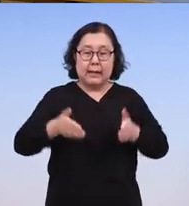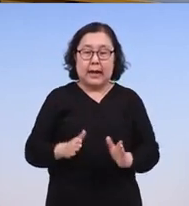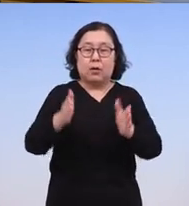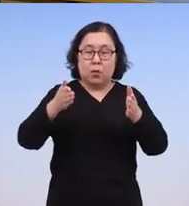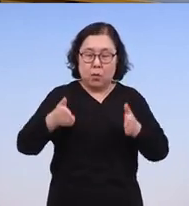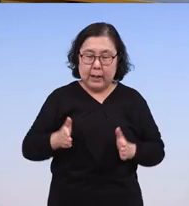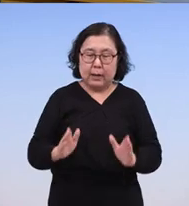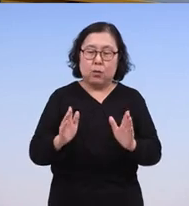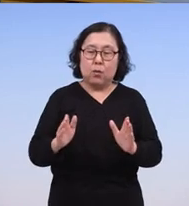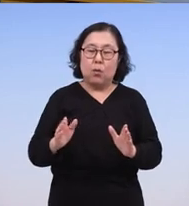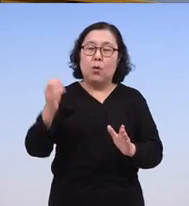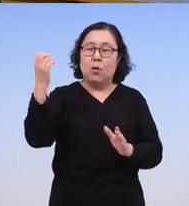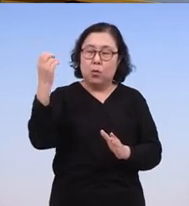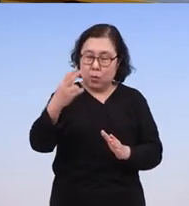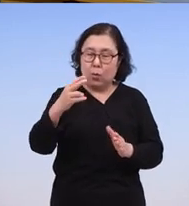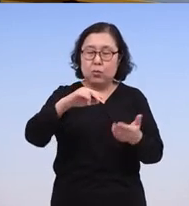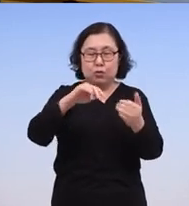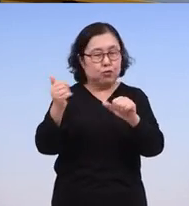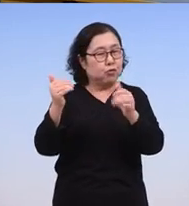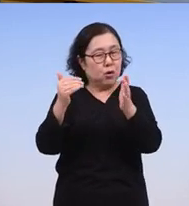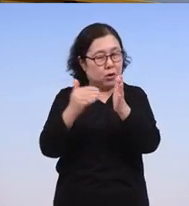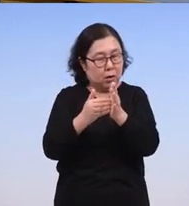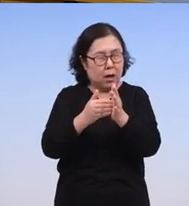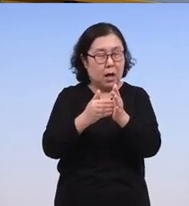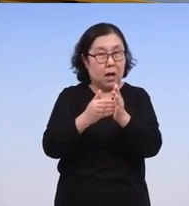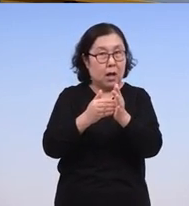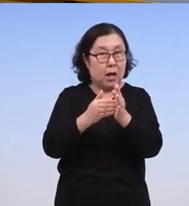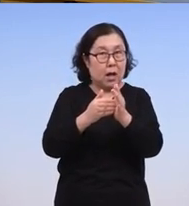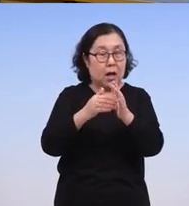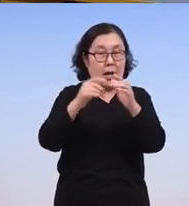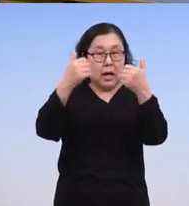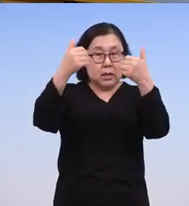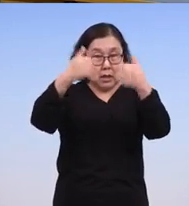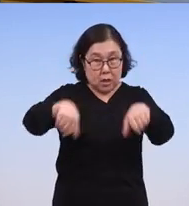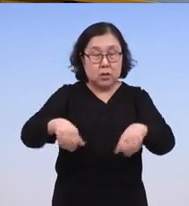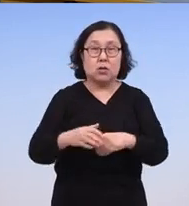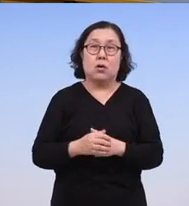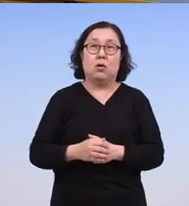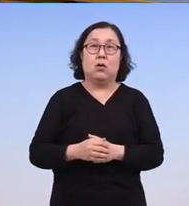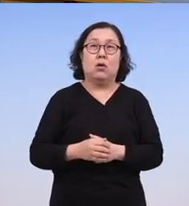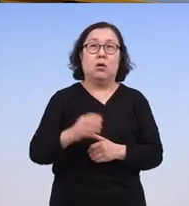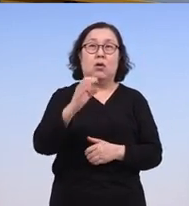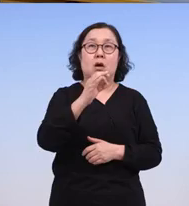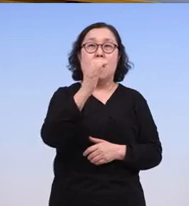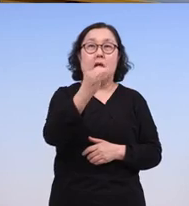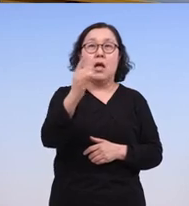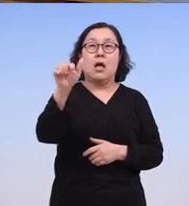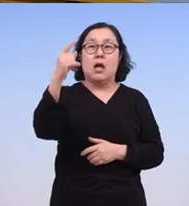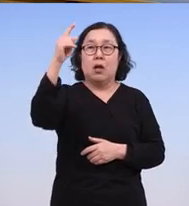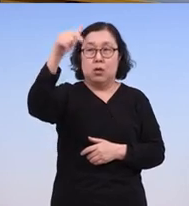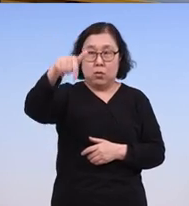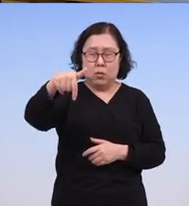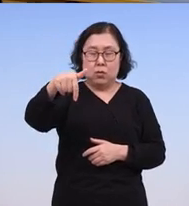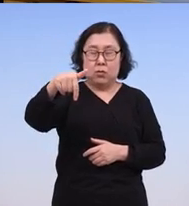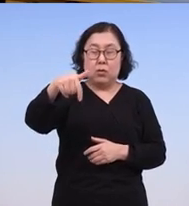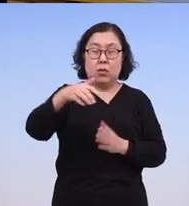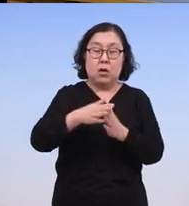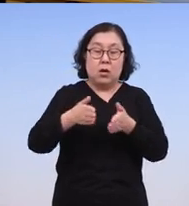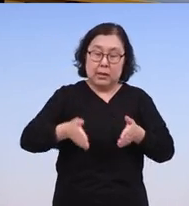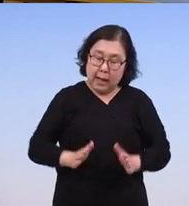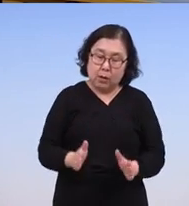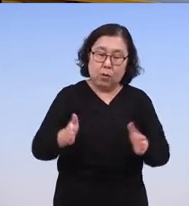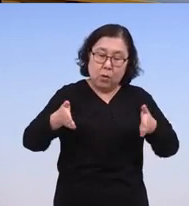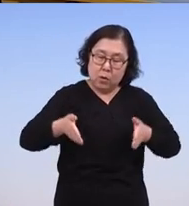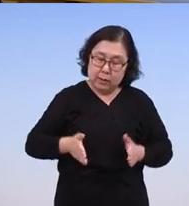낳았고 낳았으며 죽었더라, 낳았고 낳았으며 죽었더라의 패턴인데 에녹에 와서는 이 땅의 모습은